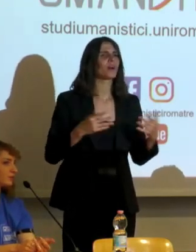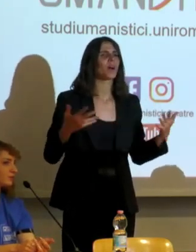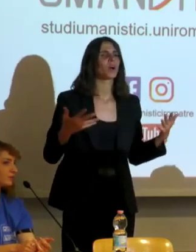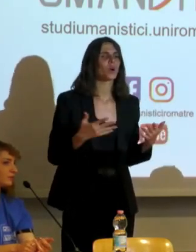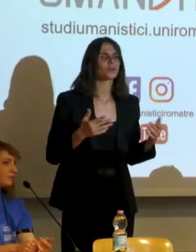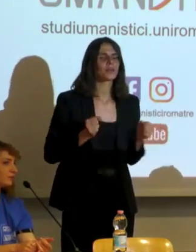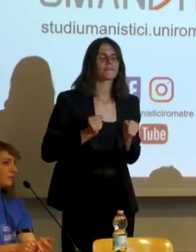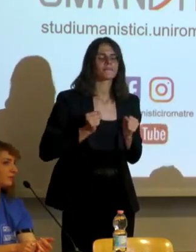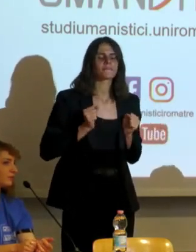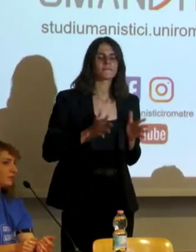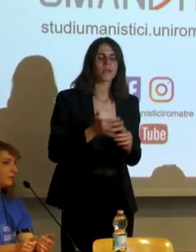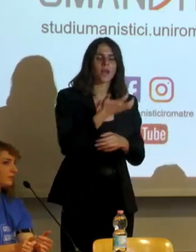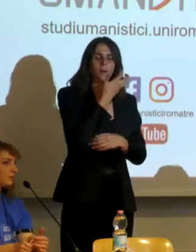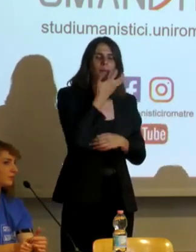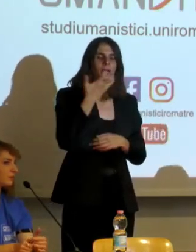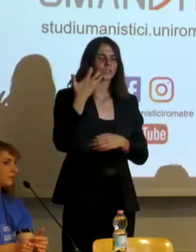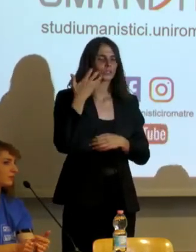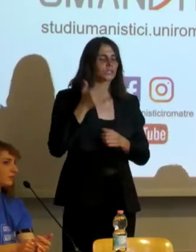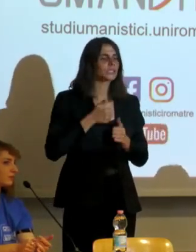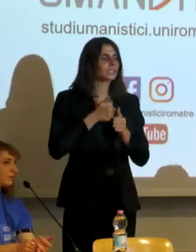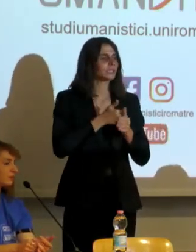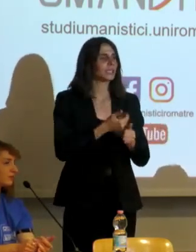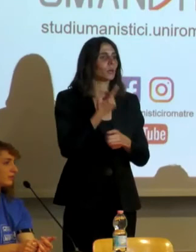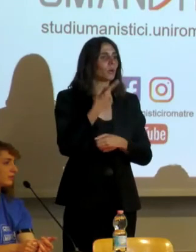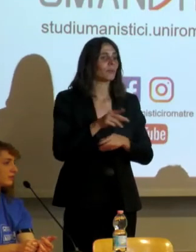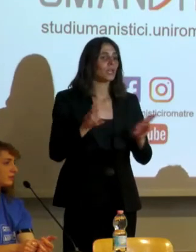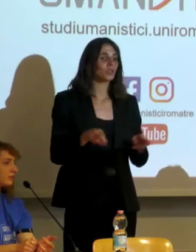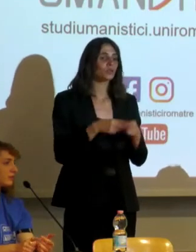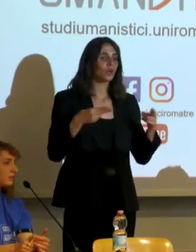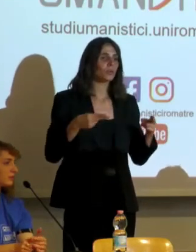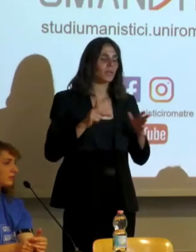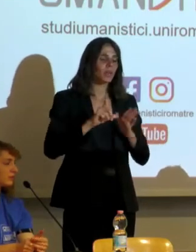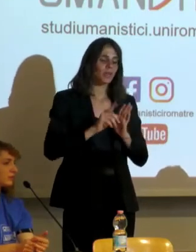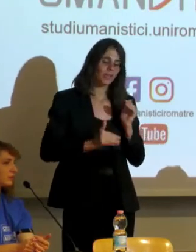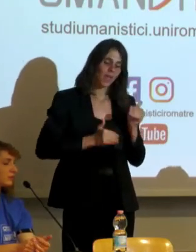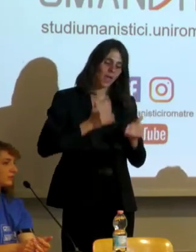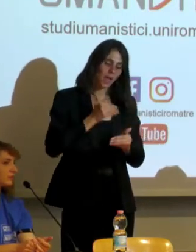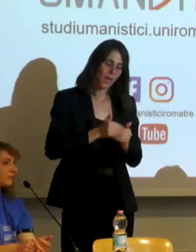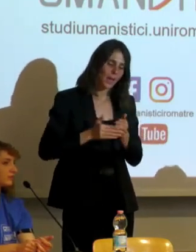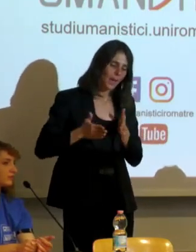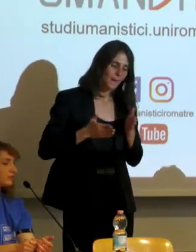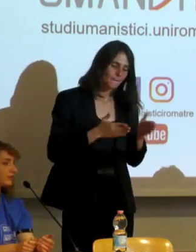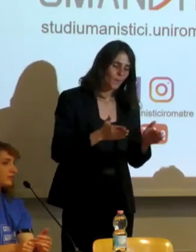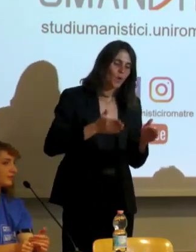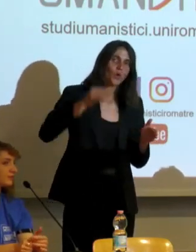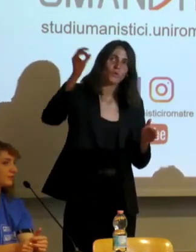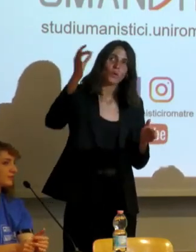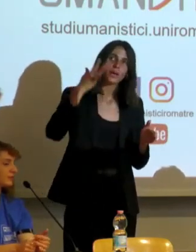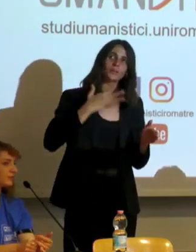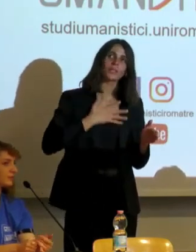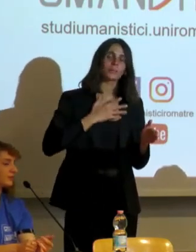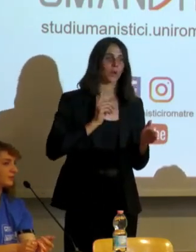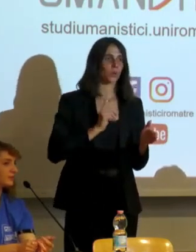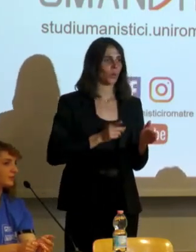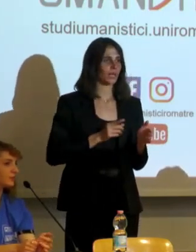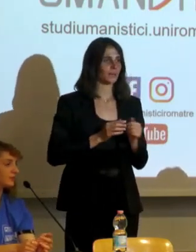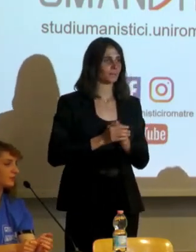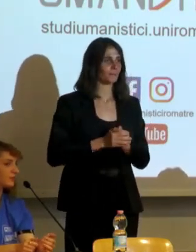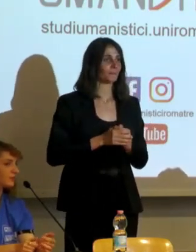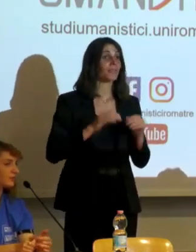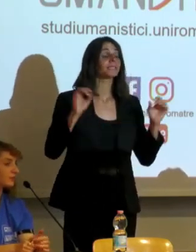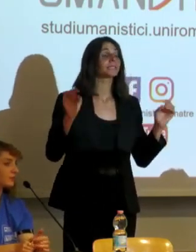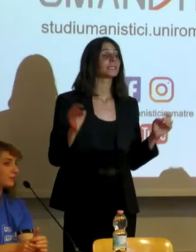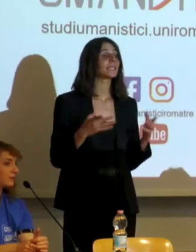propria passione per scoprire se sta facendo la propria vocazione. Se una persona